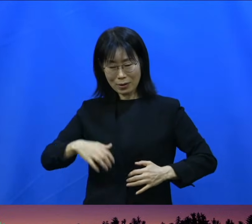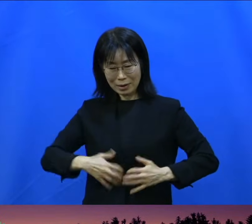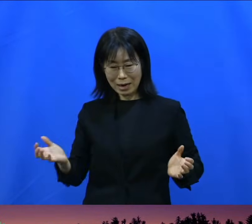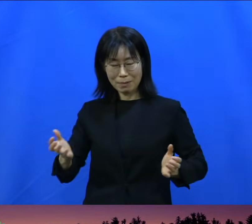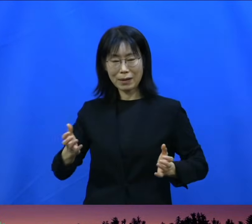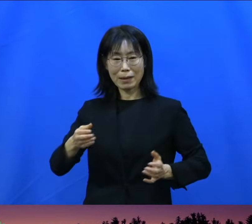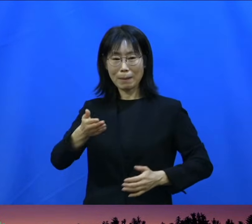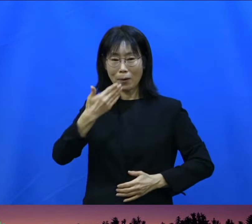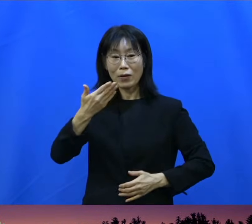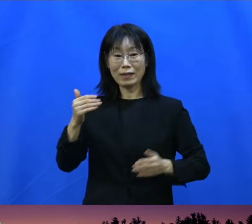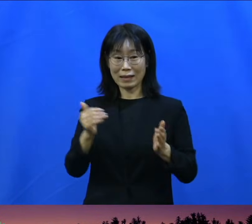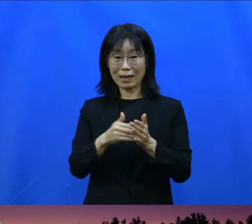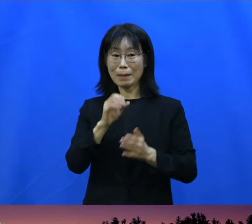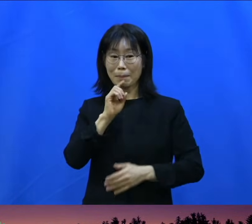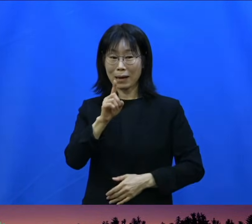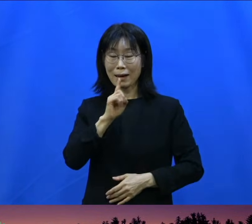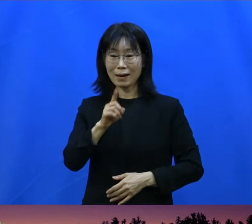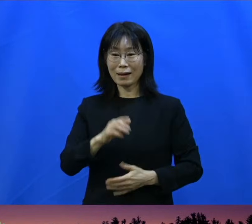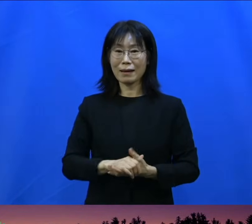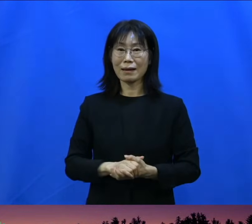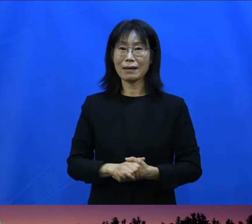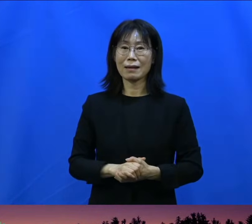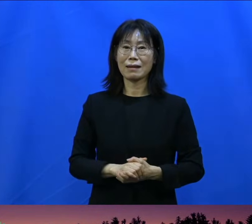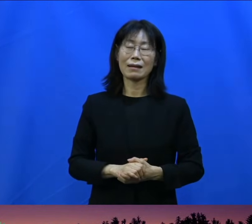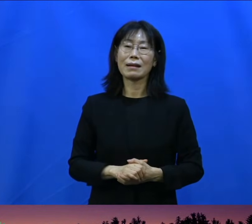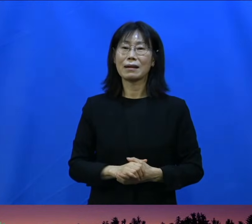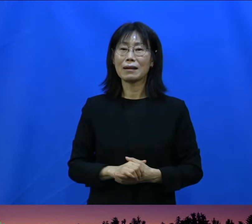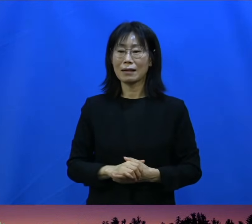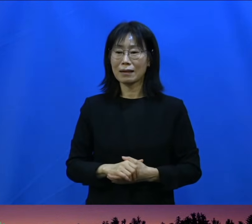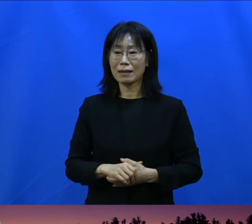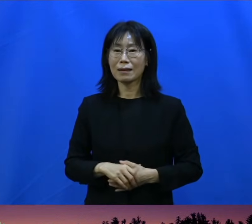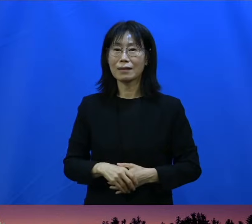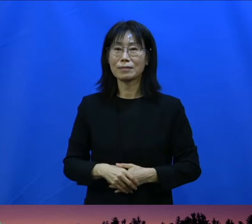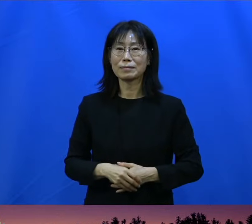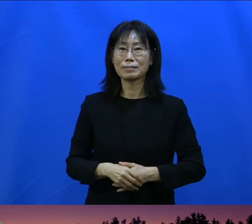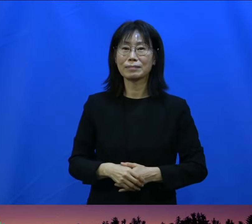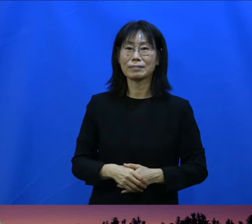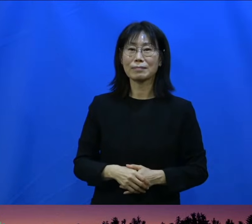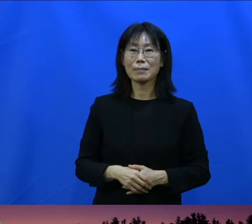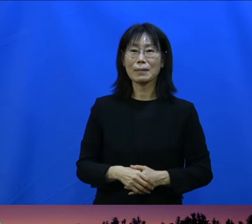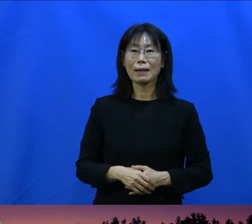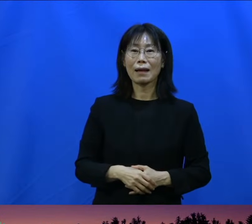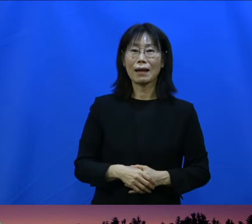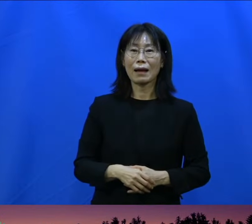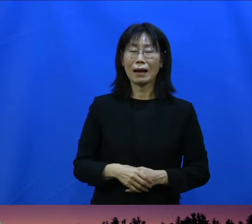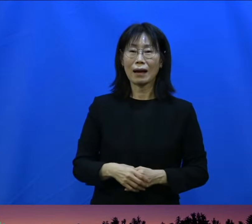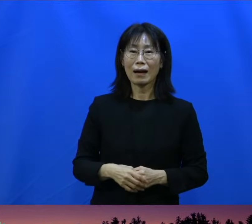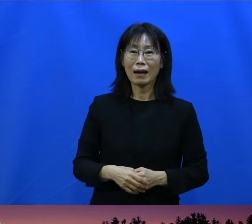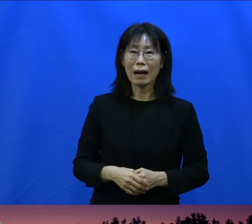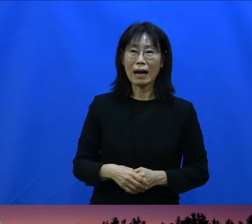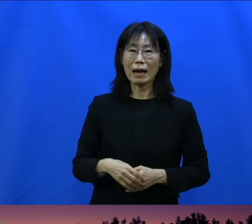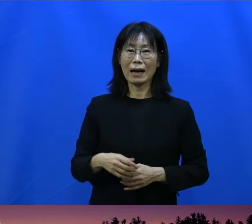만들었는데 한 번 더 만들면 더 멋있게 만들겠는데 이래가 만든 게 여자래요.